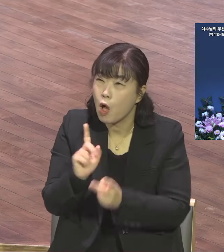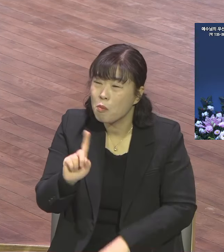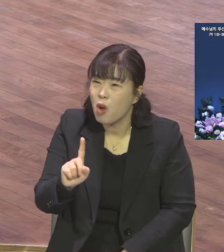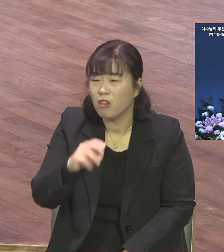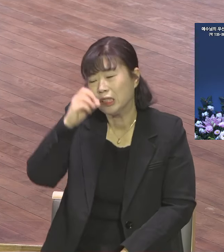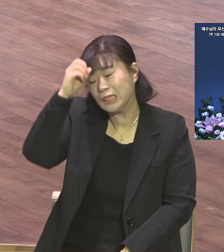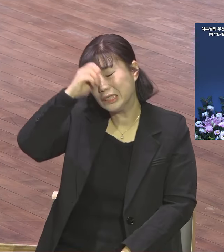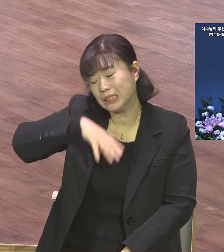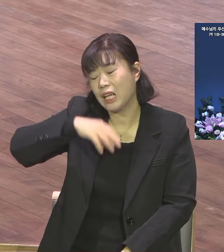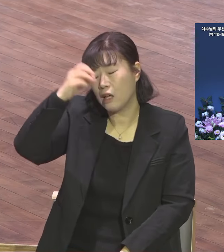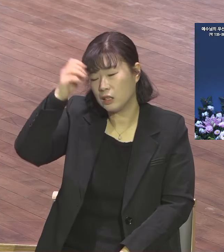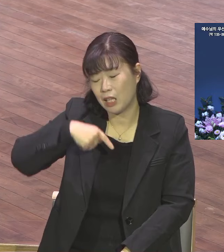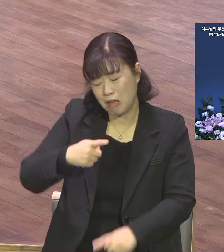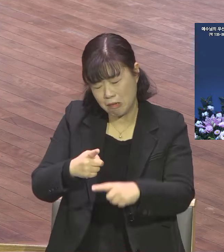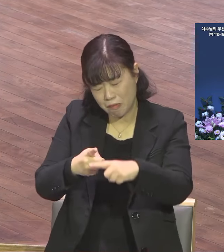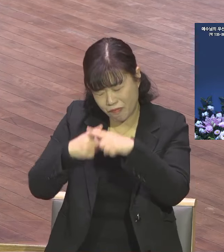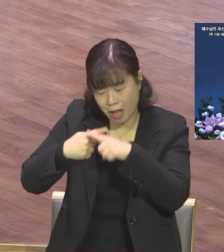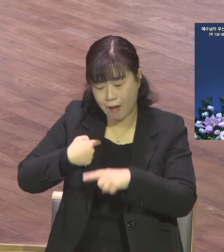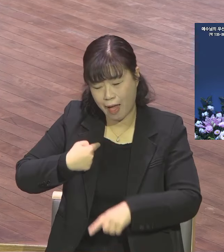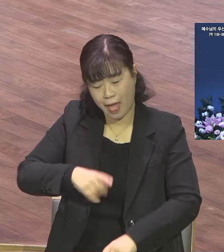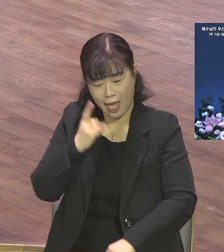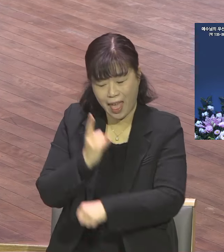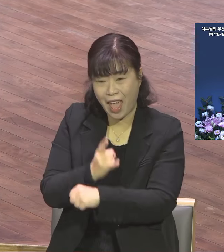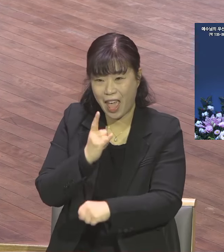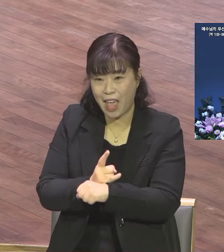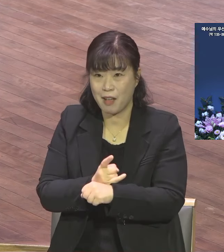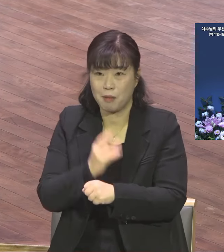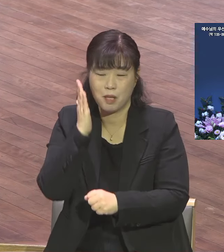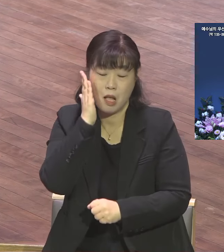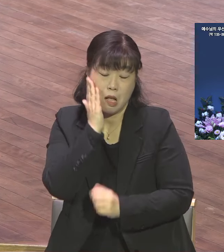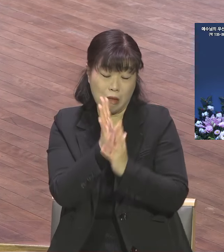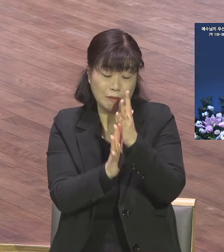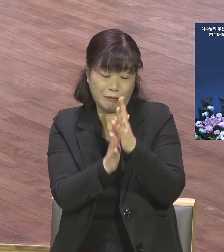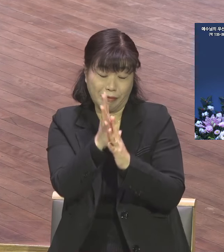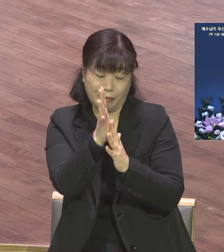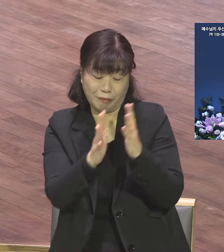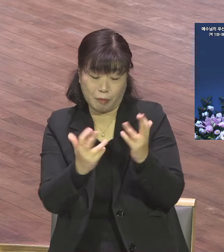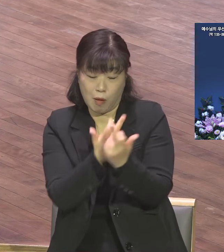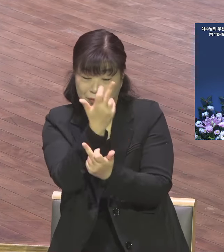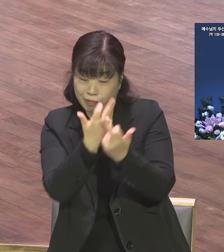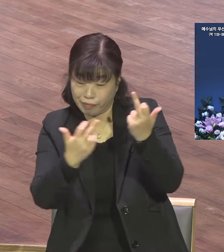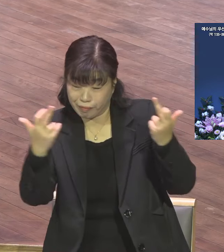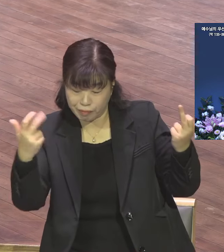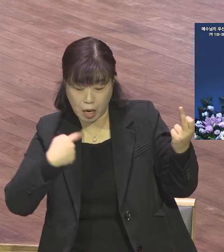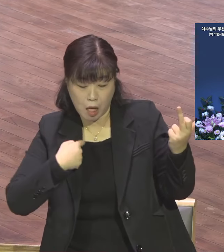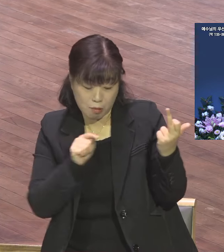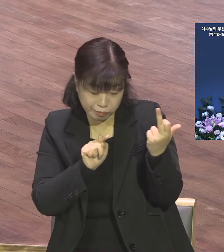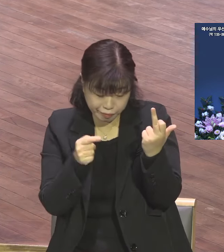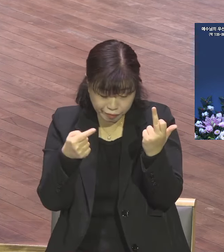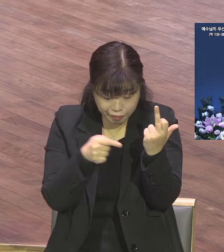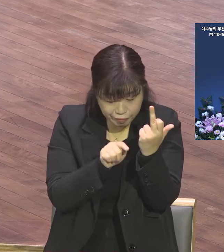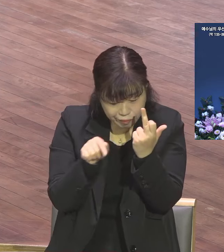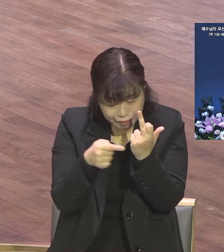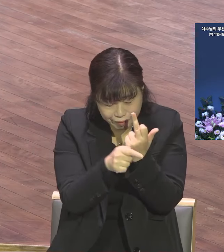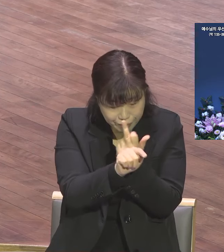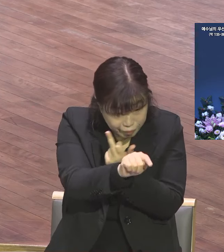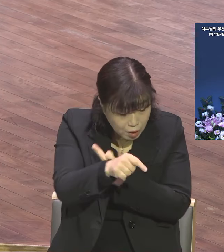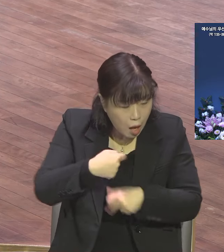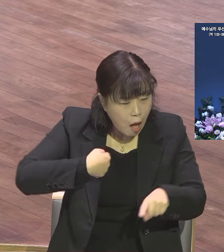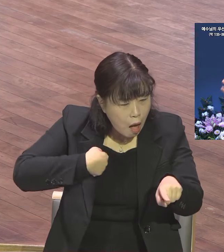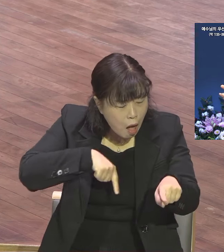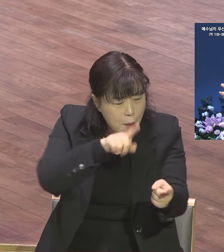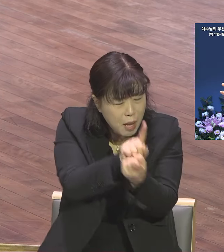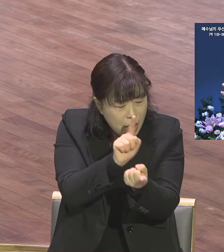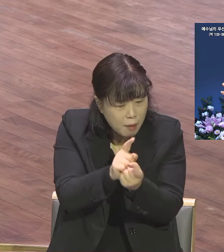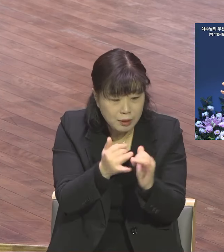15시간. 길도 없대요. 그냥 하, 들어갔는데 그 정글에 들어가서 거기서 대화도 안 되는데 그냥 손짓, 발짓 하면서 그